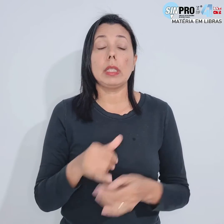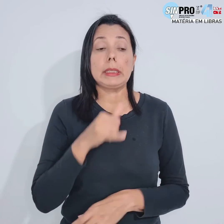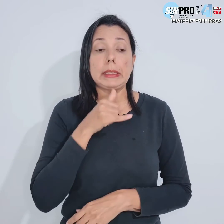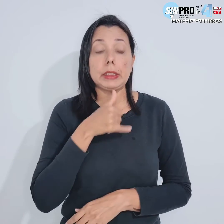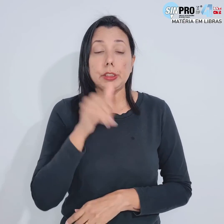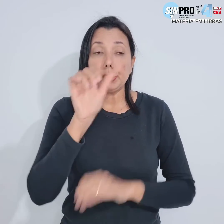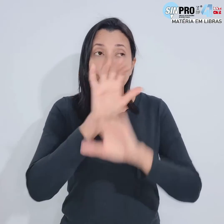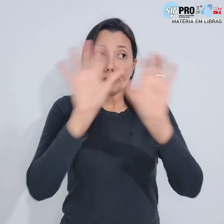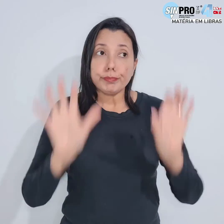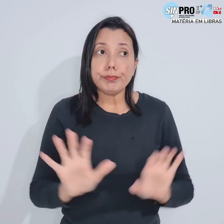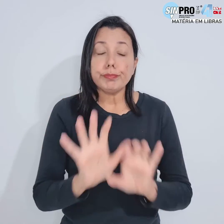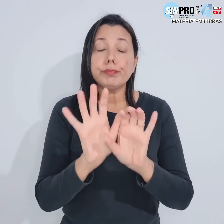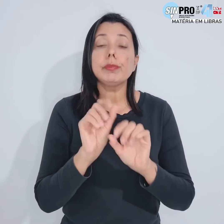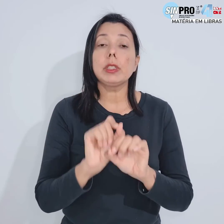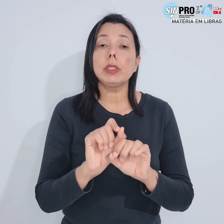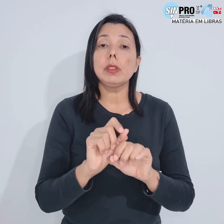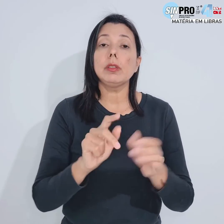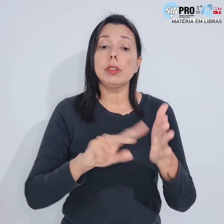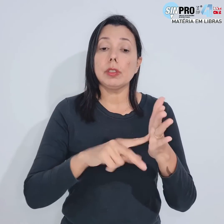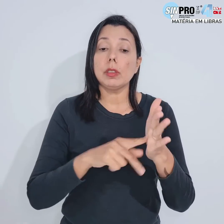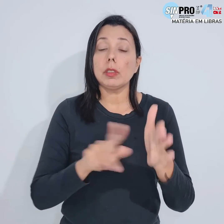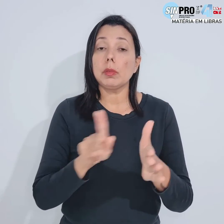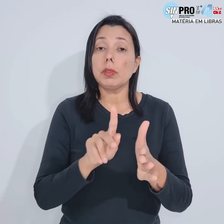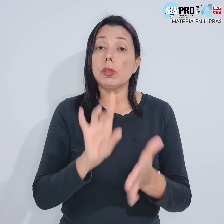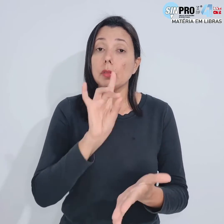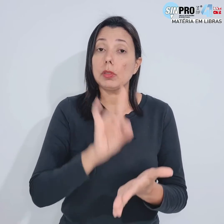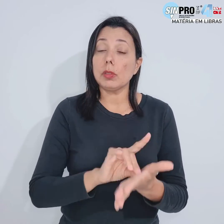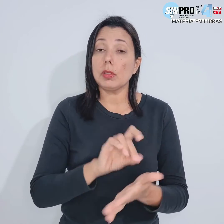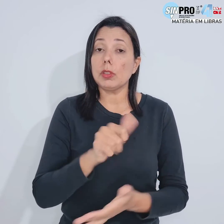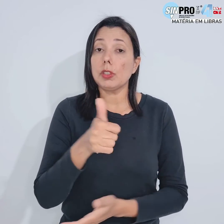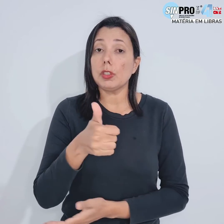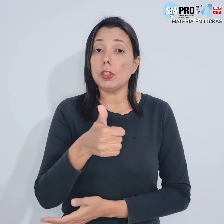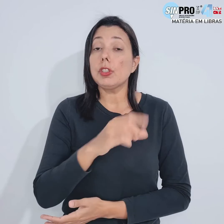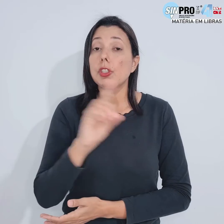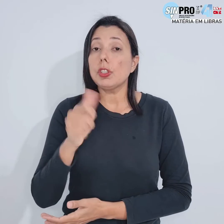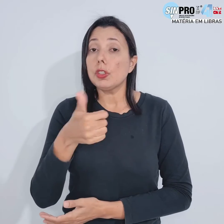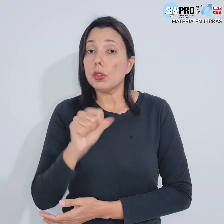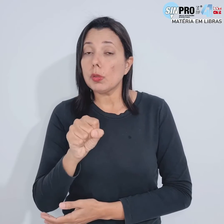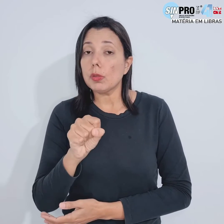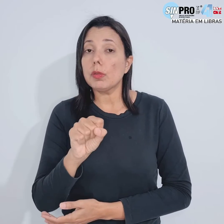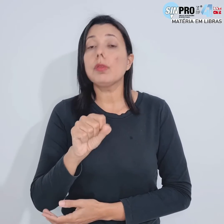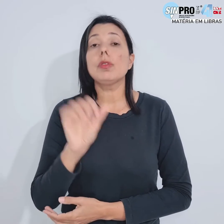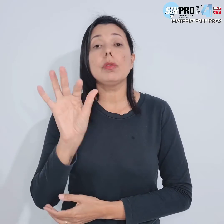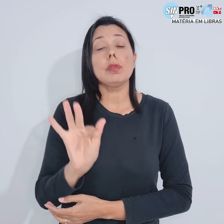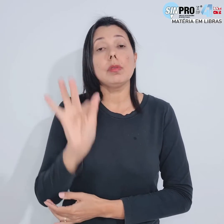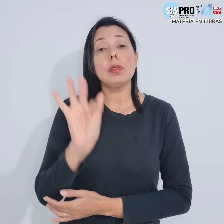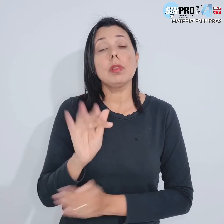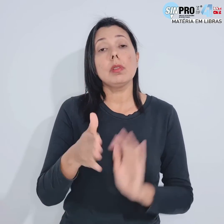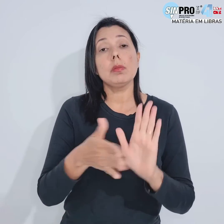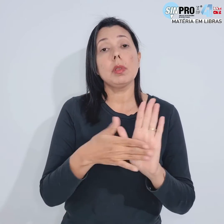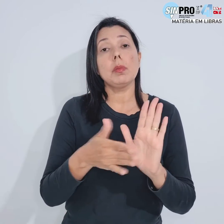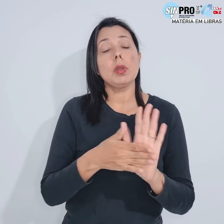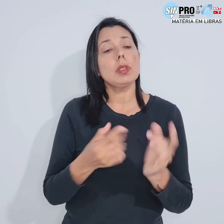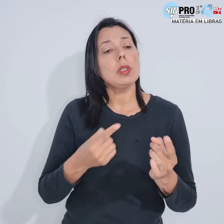triste cenário que o Simpro oficializou, no dia 18 de fevereiro, a campanha contra a